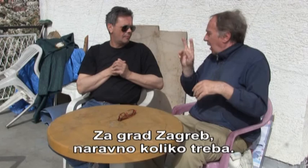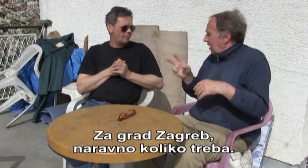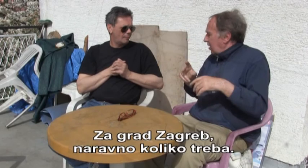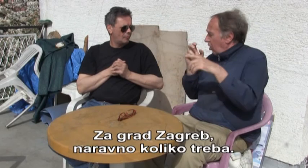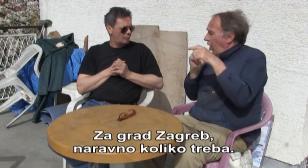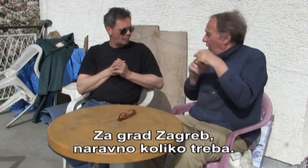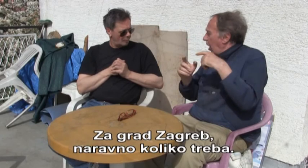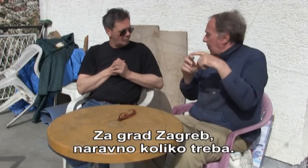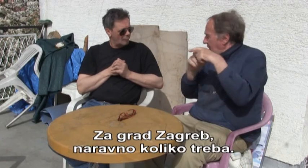Krteće, kamata.